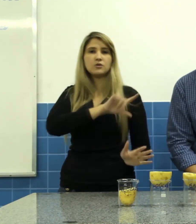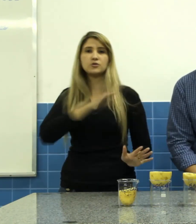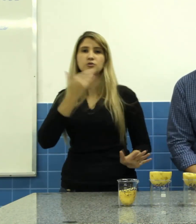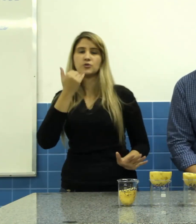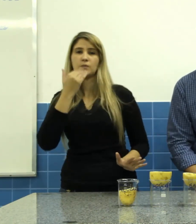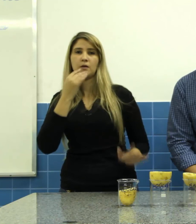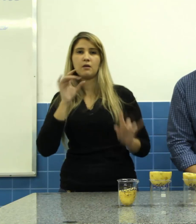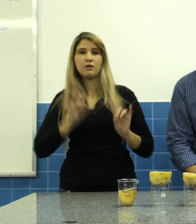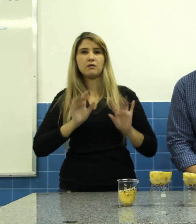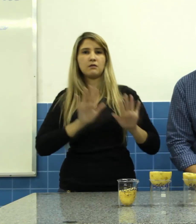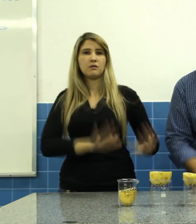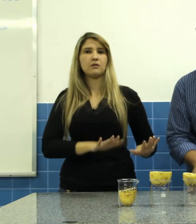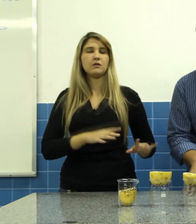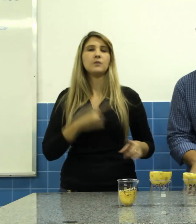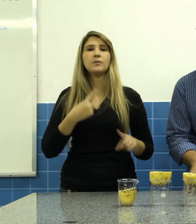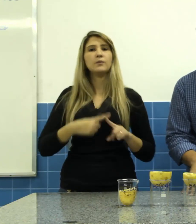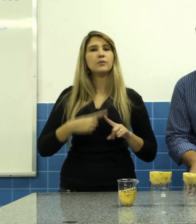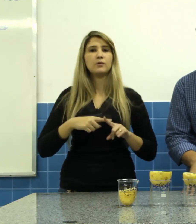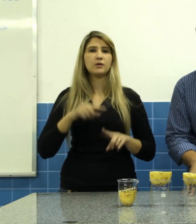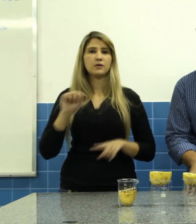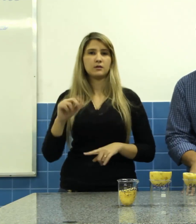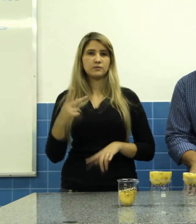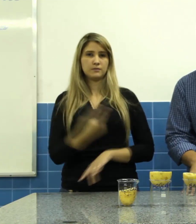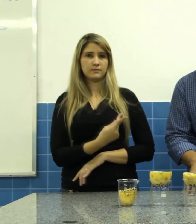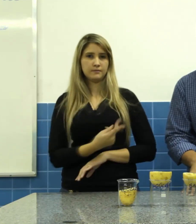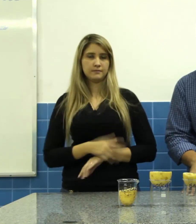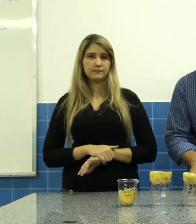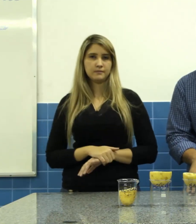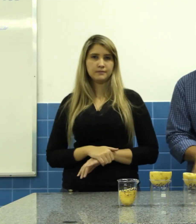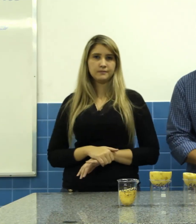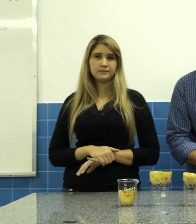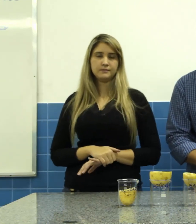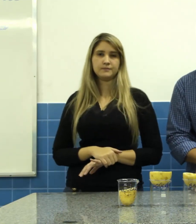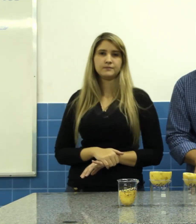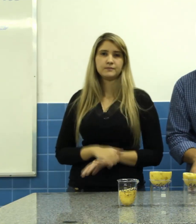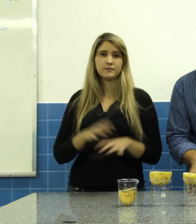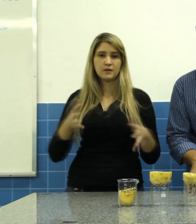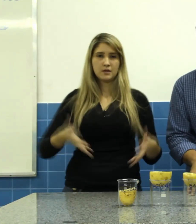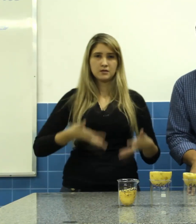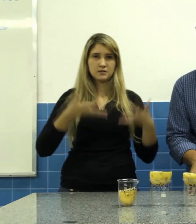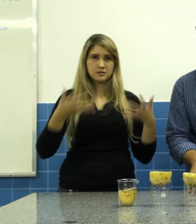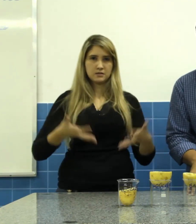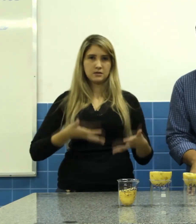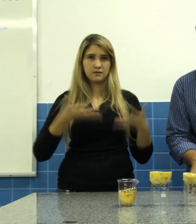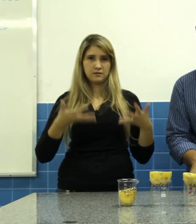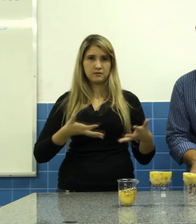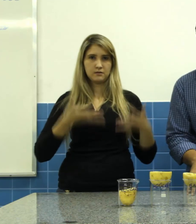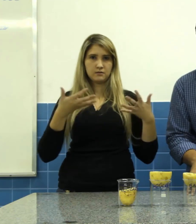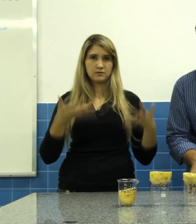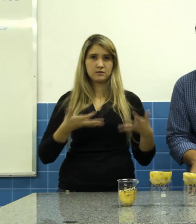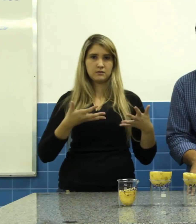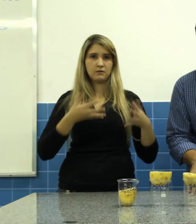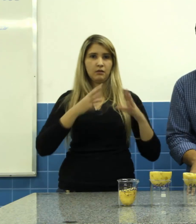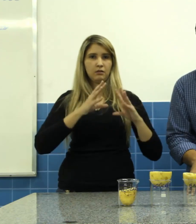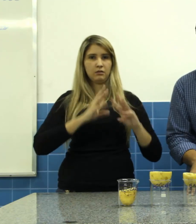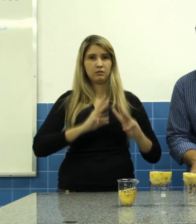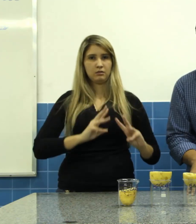salada. Por quê? Porque a salada será servida